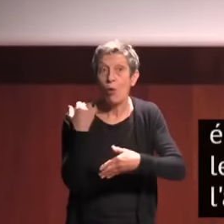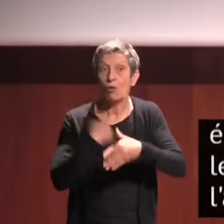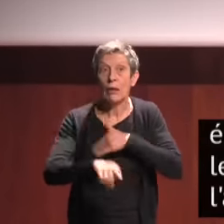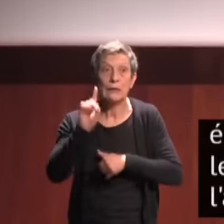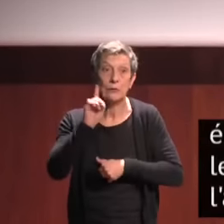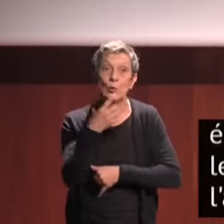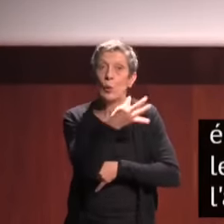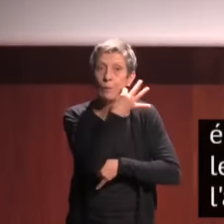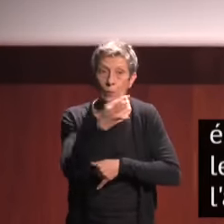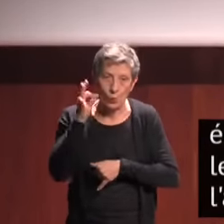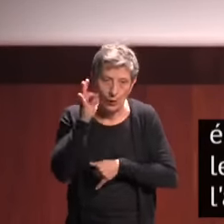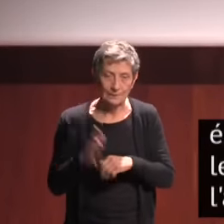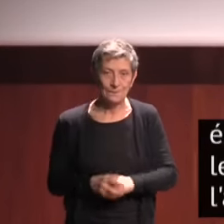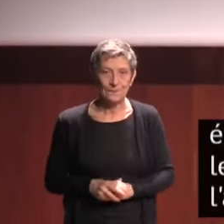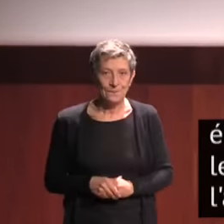muet,